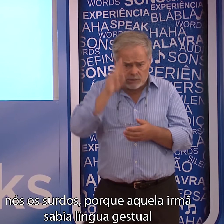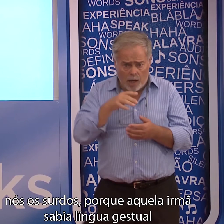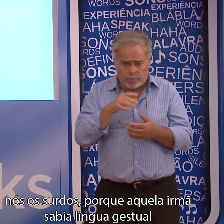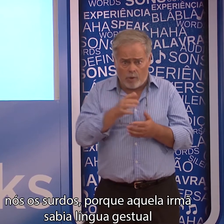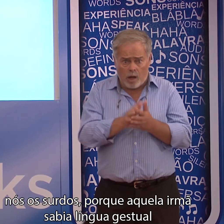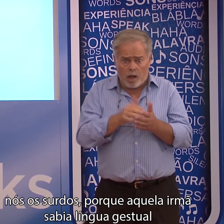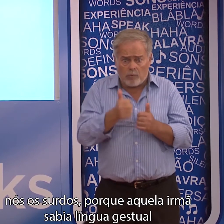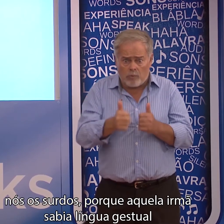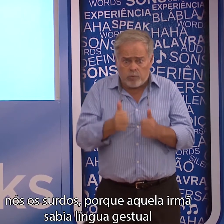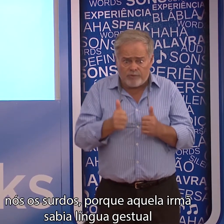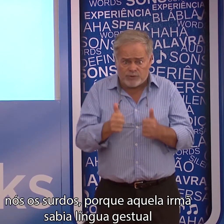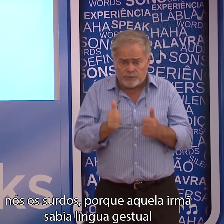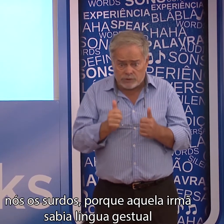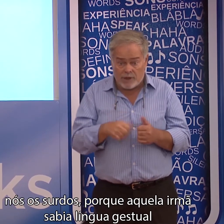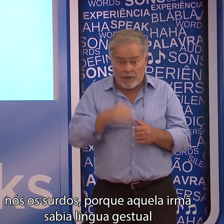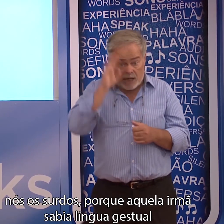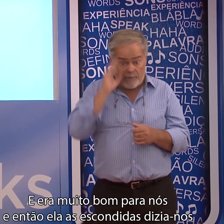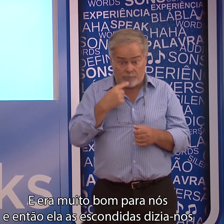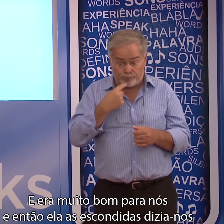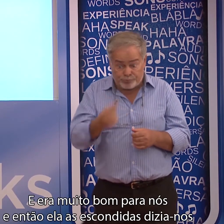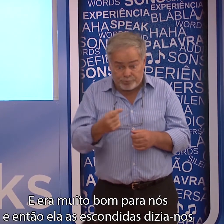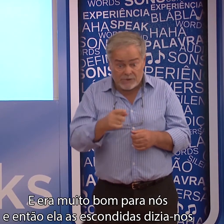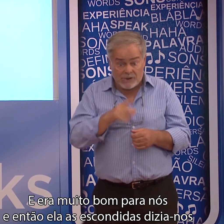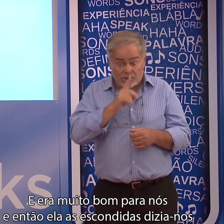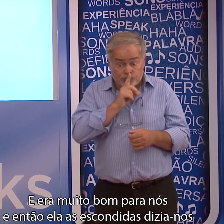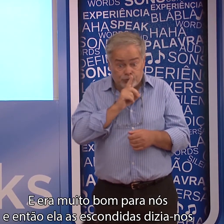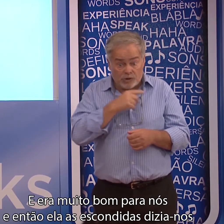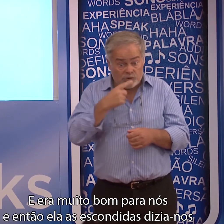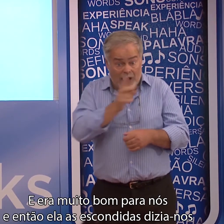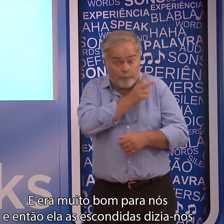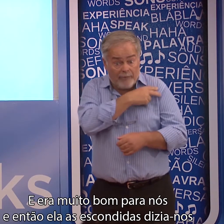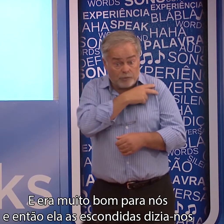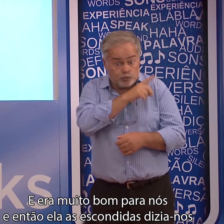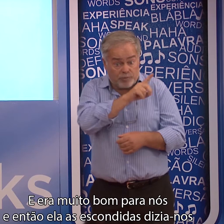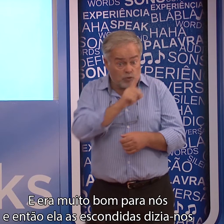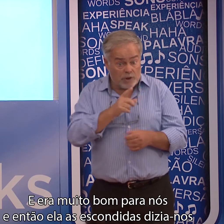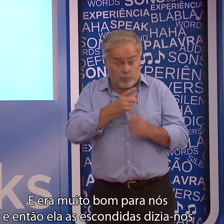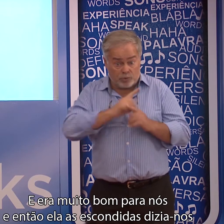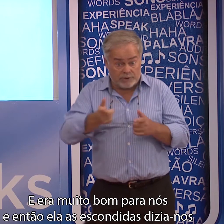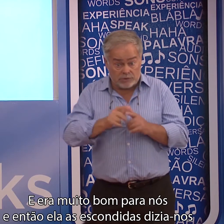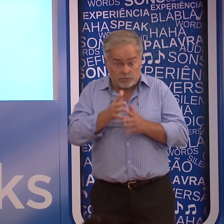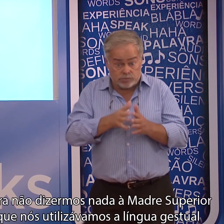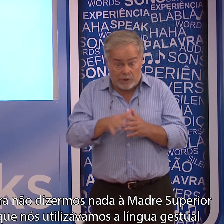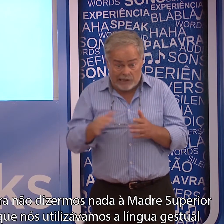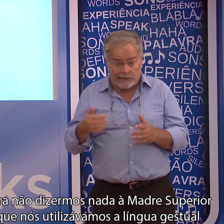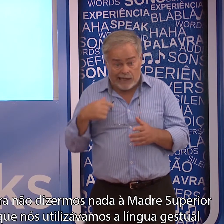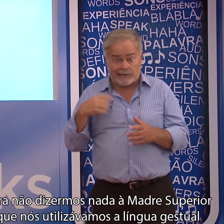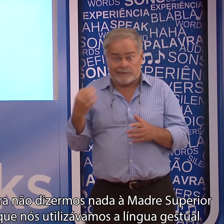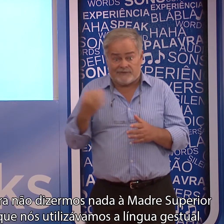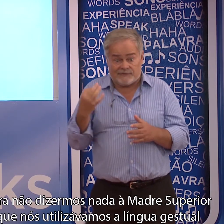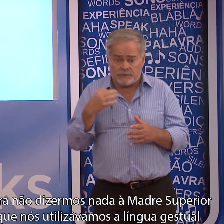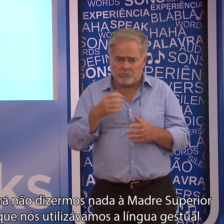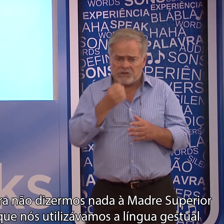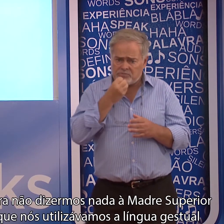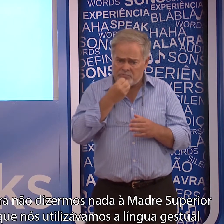contentes, nós os surdos, porque aquela irmã sabia a língua gestual e era muito bom para nós. E então ela, às escondidas, dizia-nos para não dizermos nada à